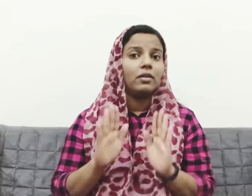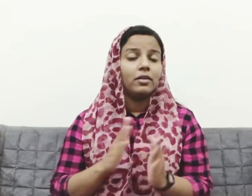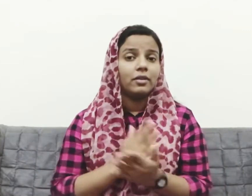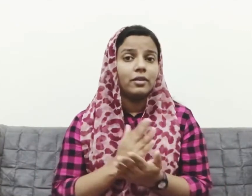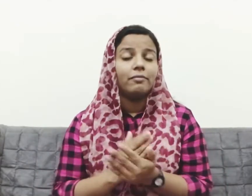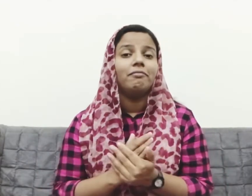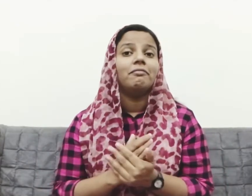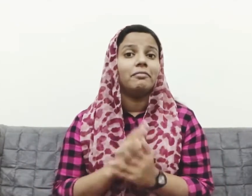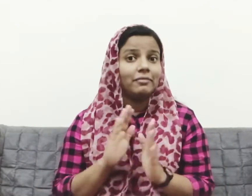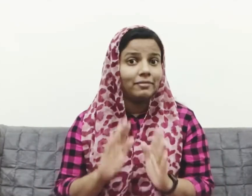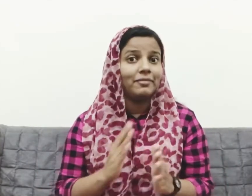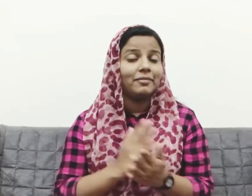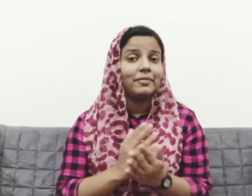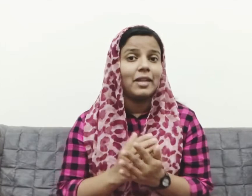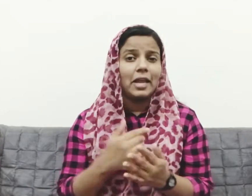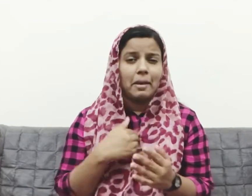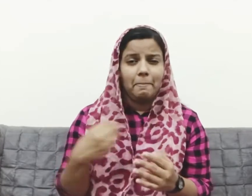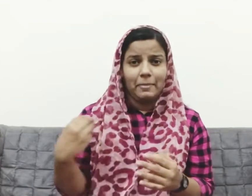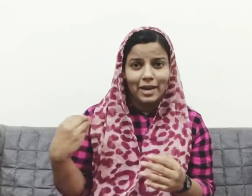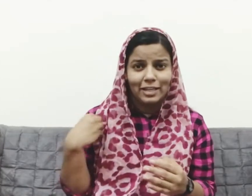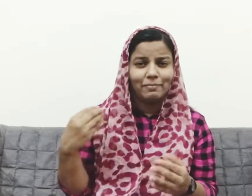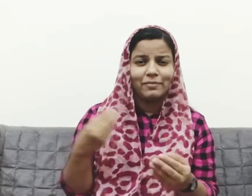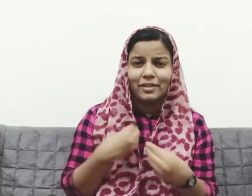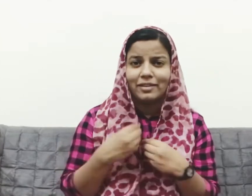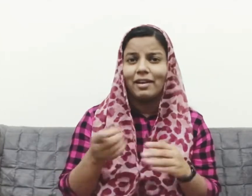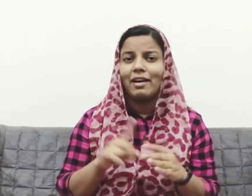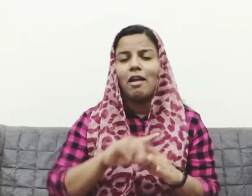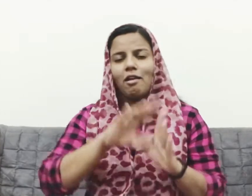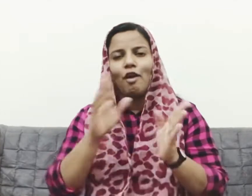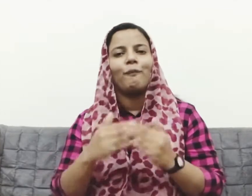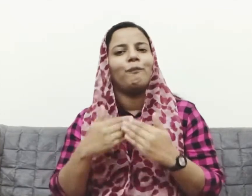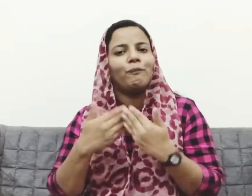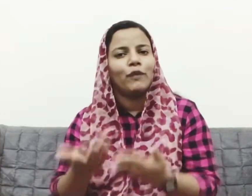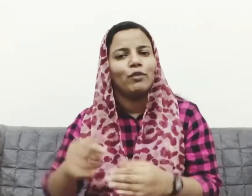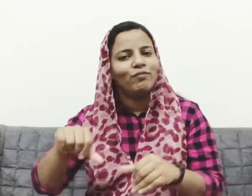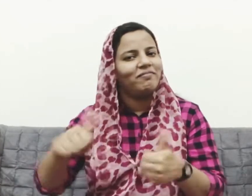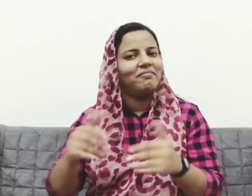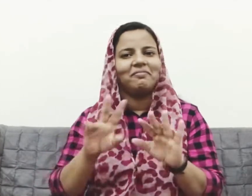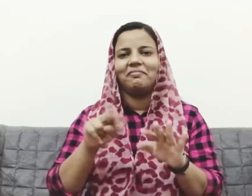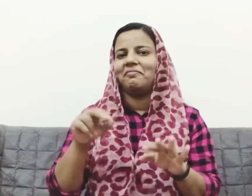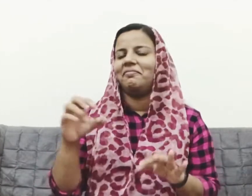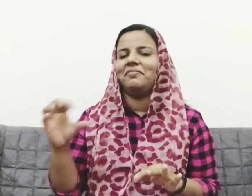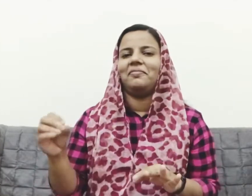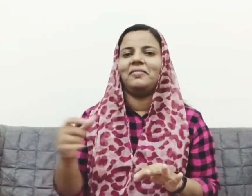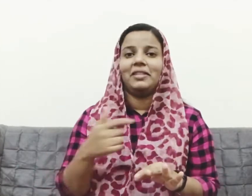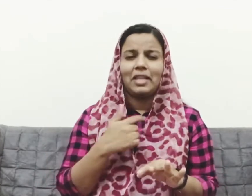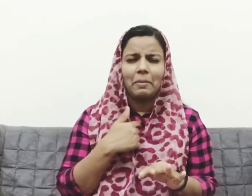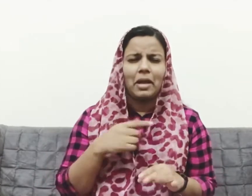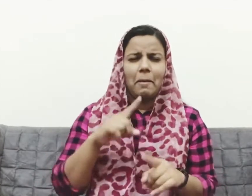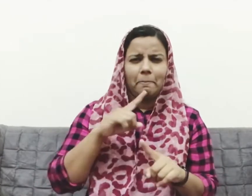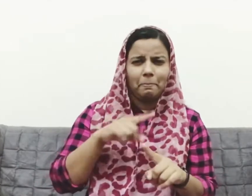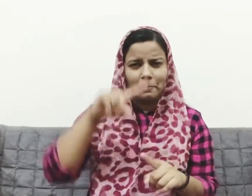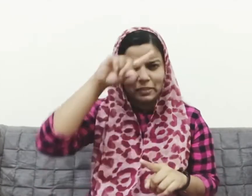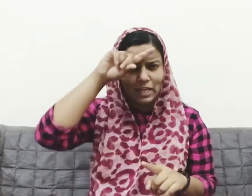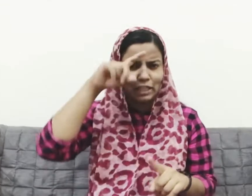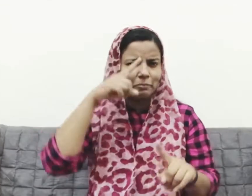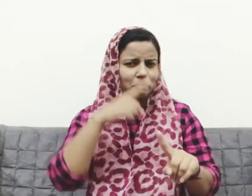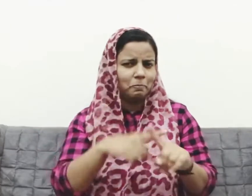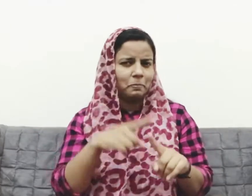അപ്പം എനിക്ക് ആകയാൽ എന്നെ ഉപദ്രവിക്കുന്നവർ ഇടറി വീഴും, അവർ ജയിക്കുകയില്ല. അപ്പം ഇന്ന് പ്രഭാതത്തിൽ നമുക്കെതിരെ പിശാച് ഒരുക്കുന്ന ഒരു